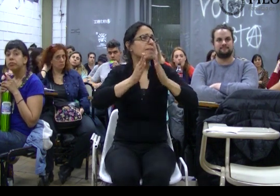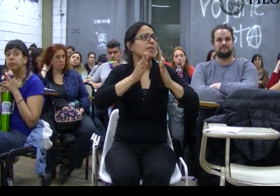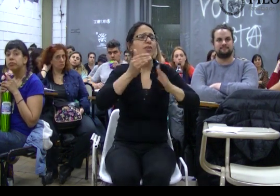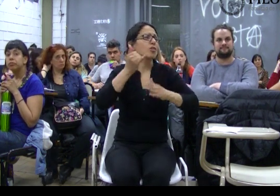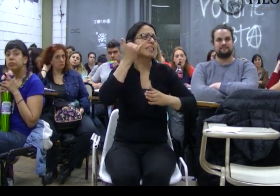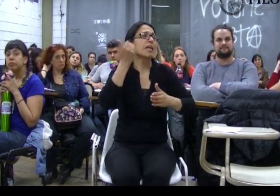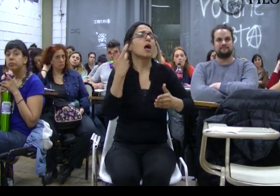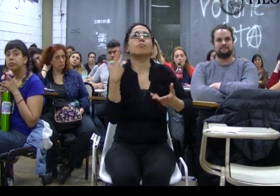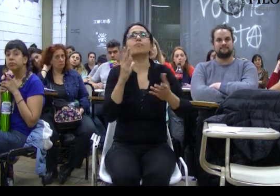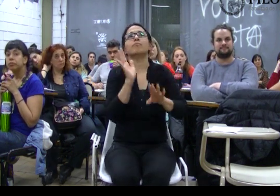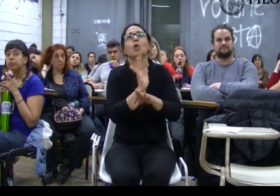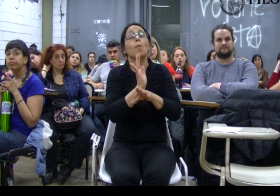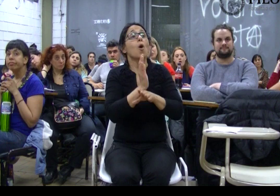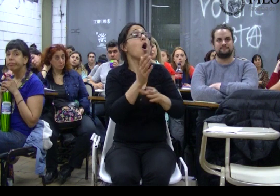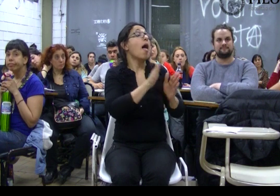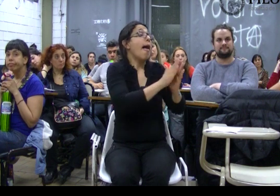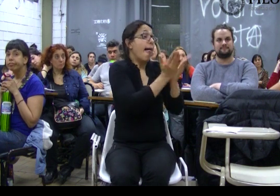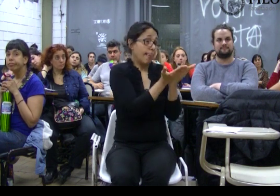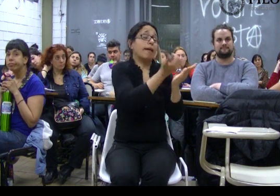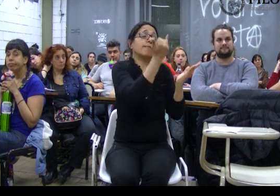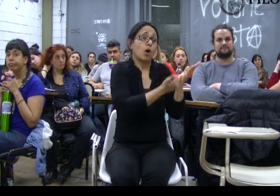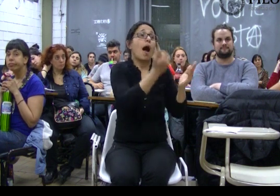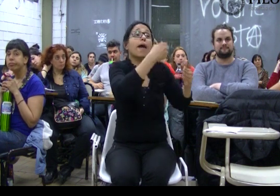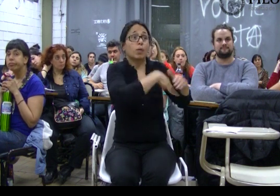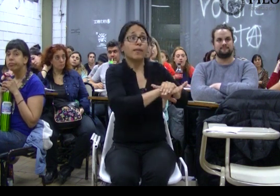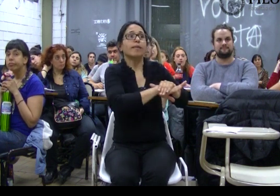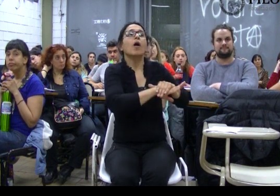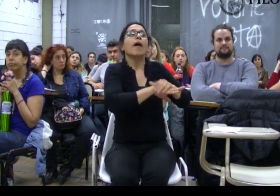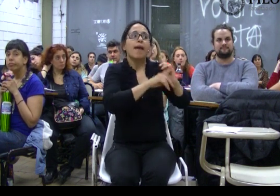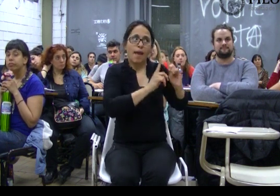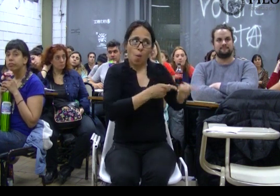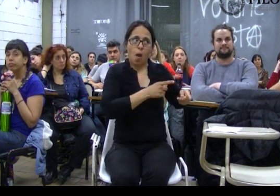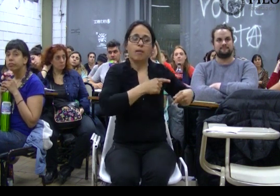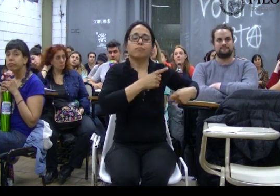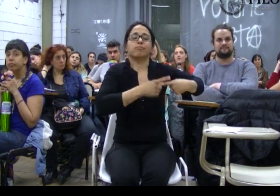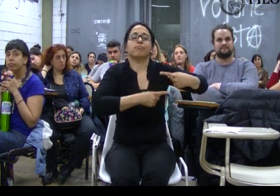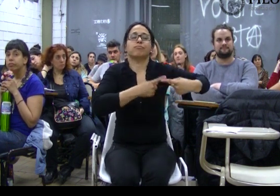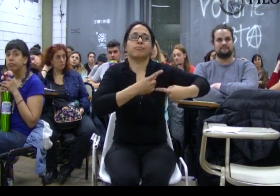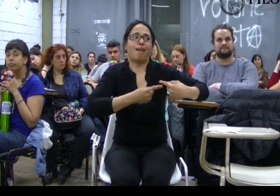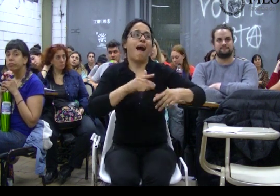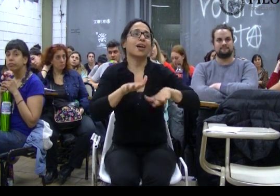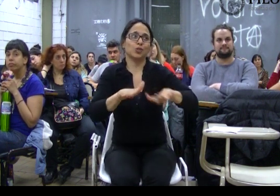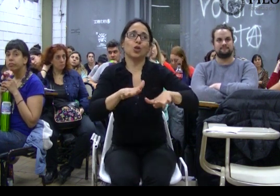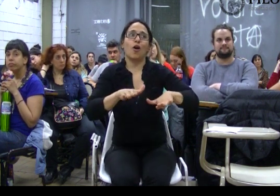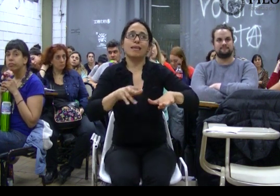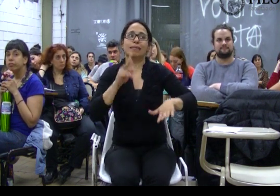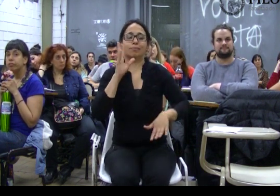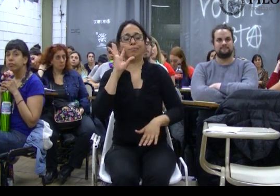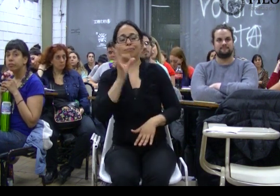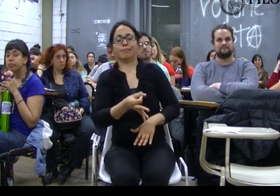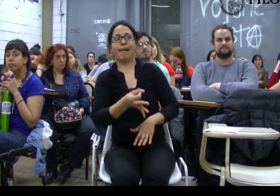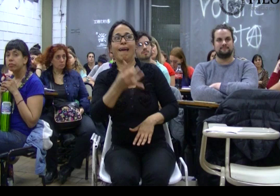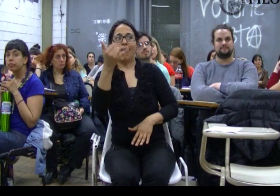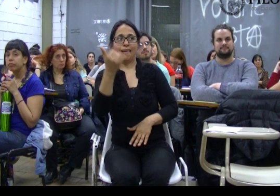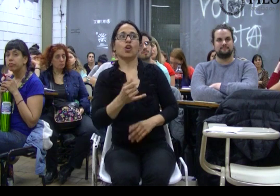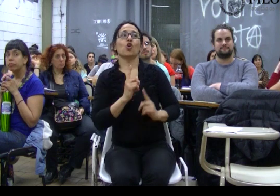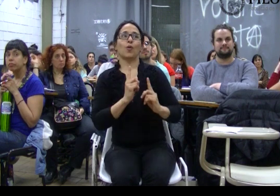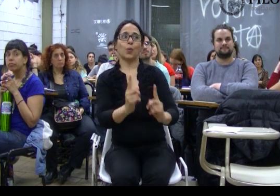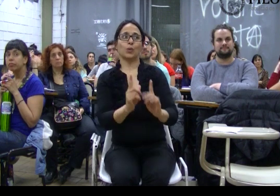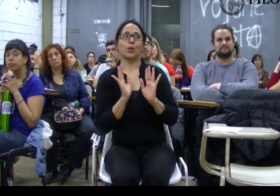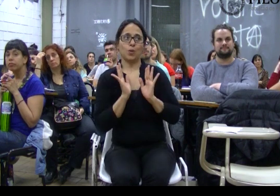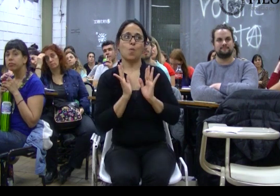los libros, pero queda todavía presente en las acciones, y esto lo vemos pero